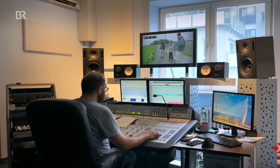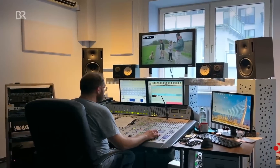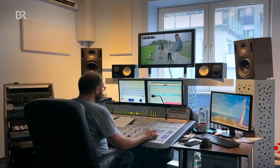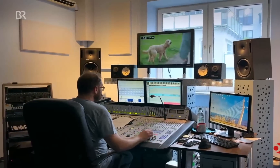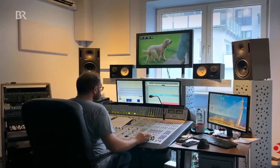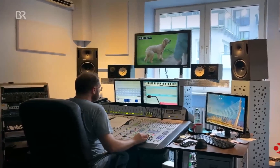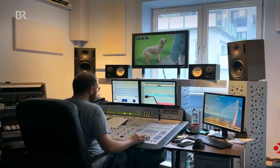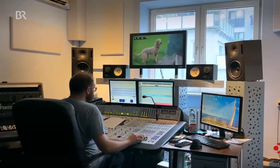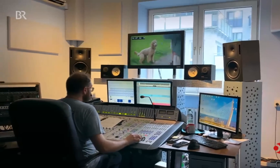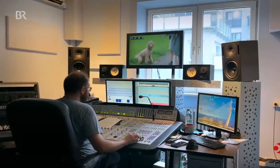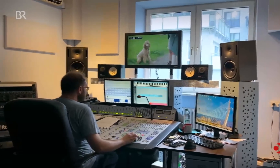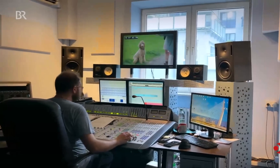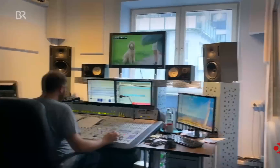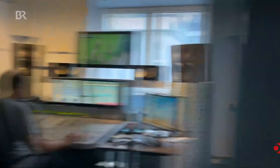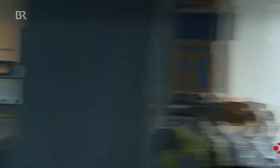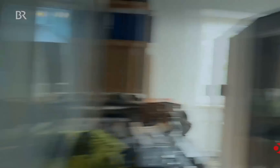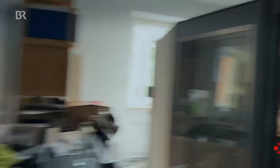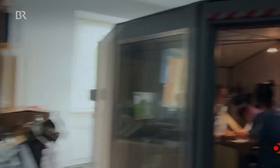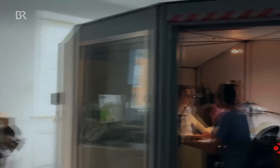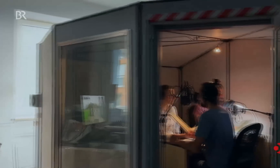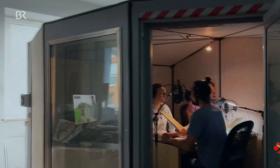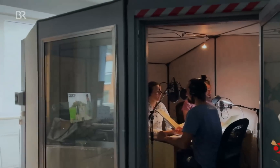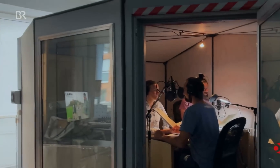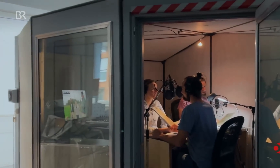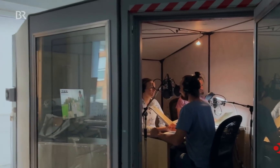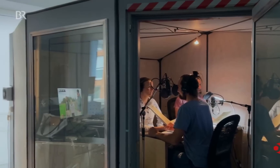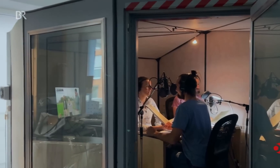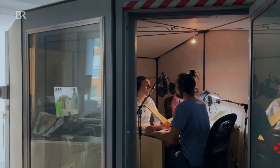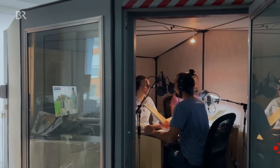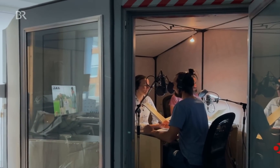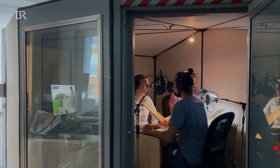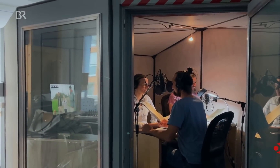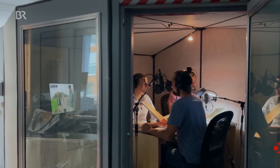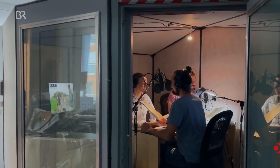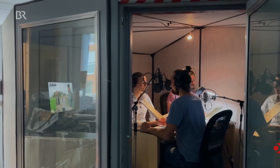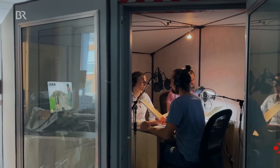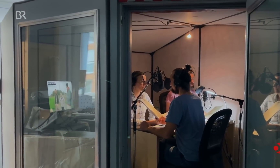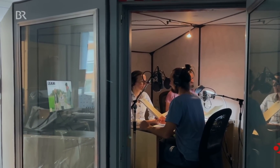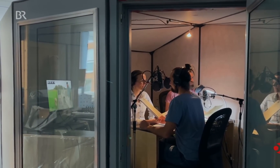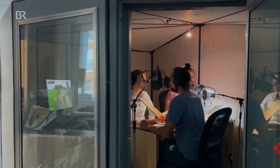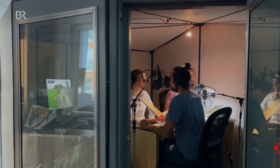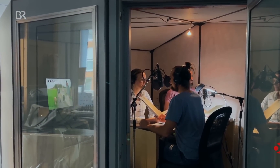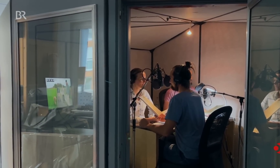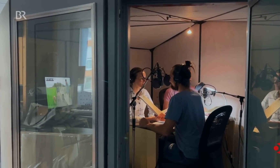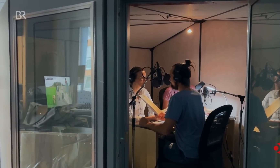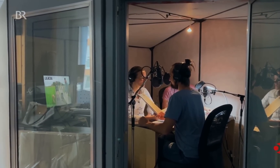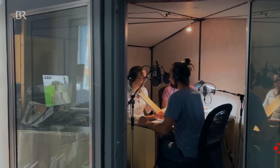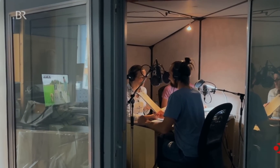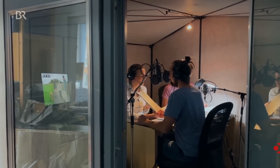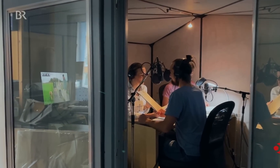Wenn du sie so beobachtest, was ist dein Eindruck? Wenn du sie so beobachtest, was ist dein Eindruck? Was braucht es noch? Sie ist schnell aufgeregt,